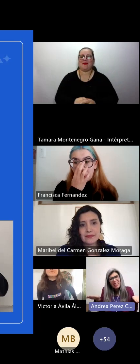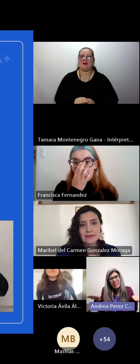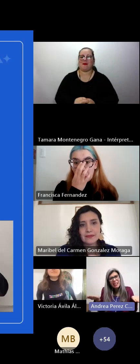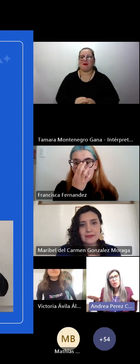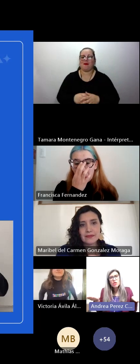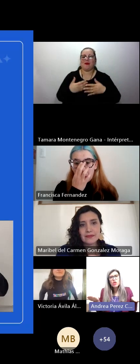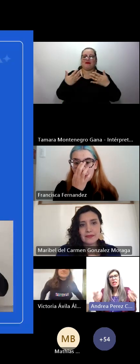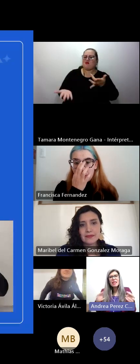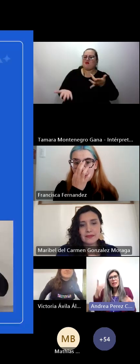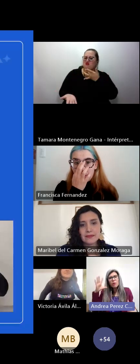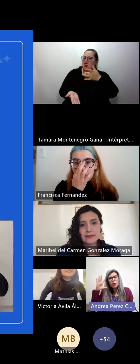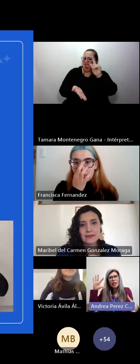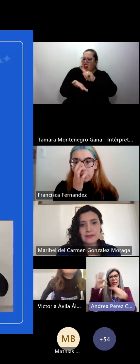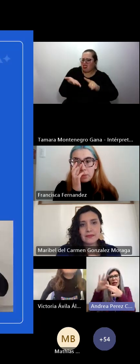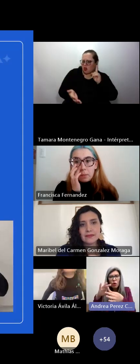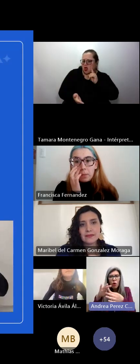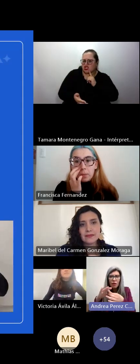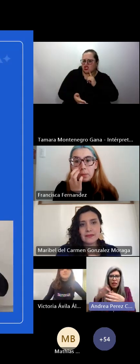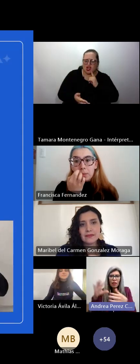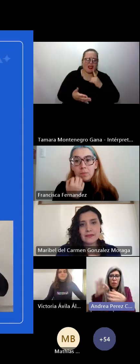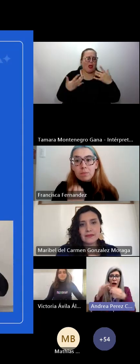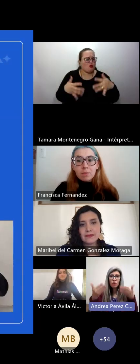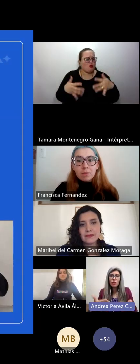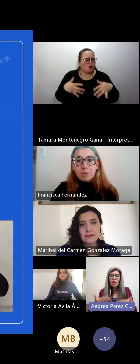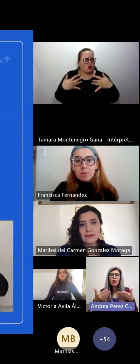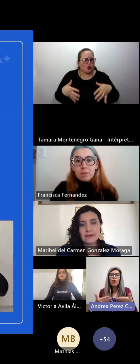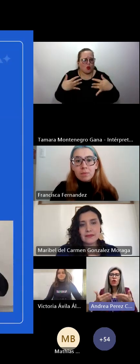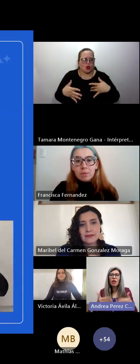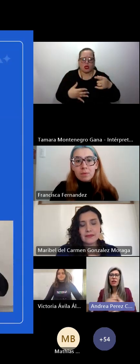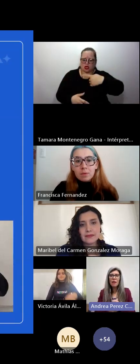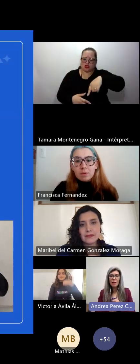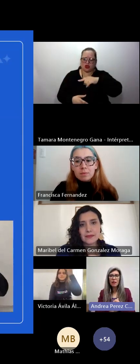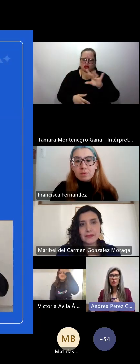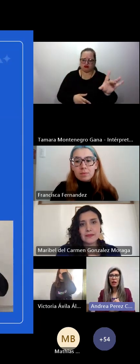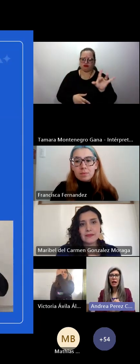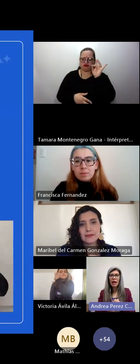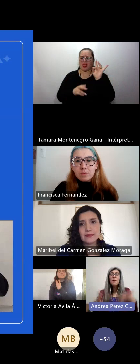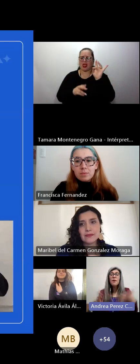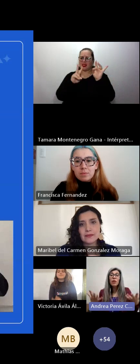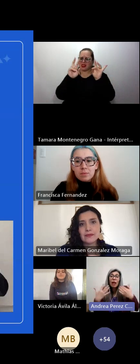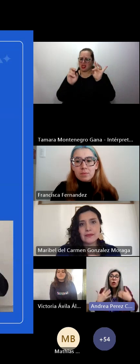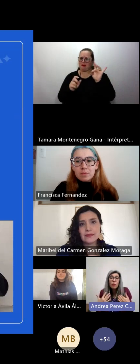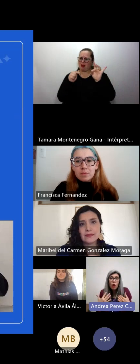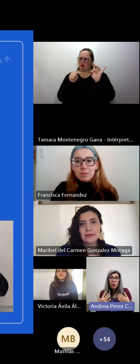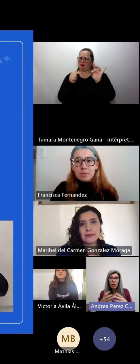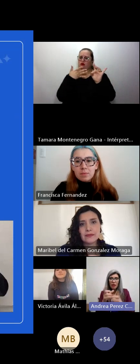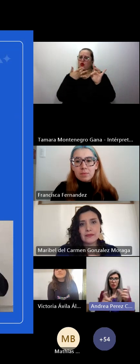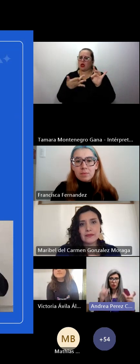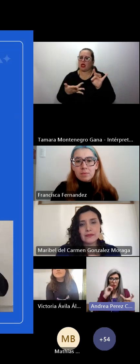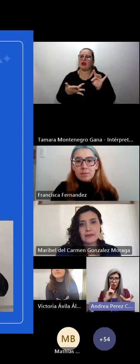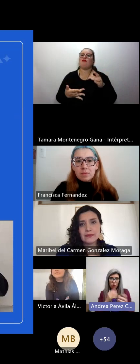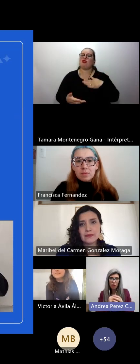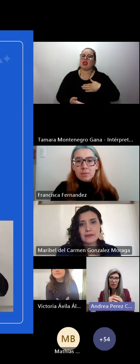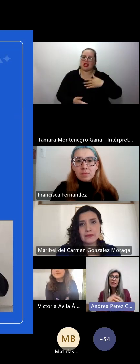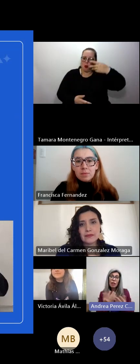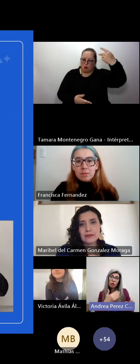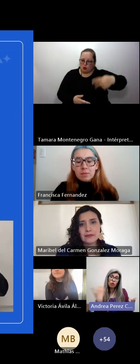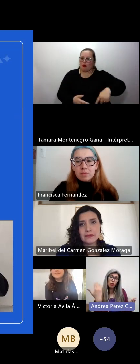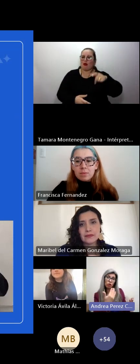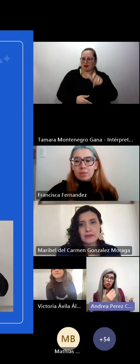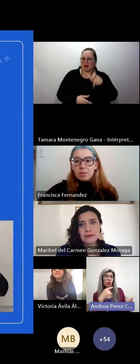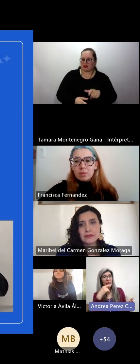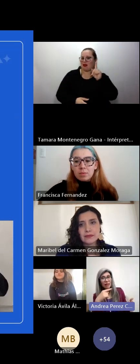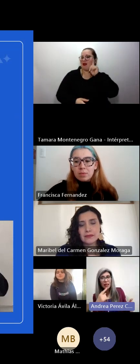por qué la literatura sorda es tan importante y la tomamos, ¿no es cierto?, hoy día en particular? Porque es algo propio de las personas sordas